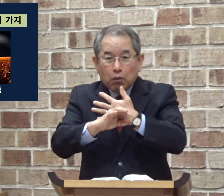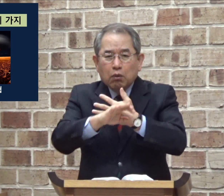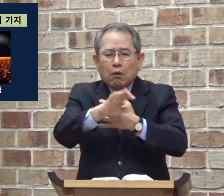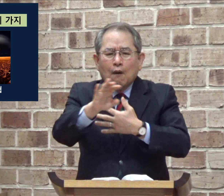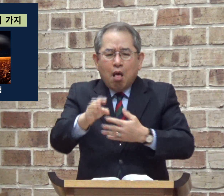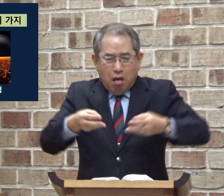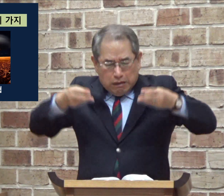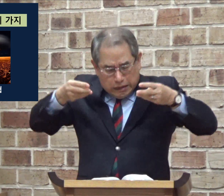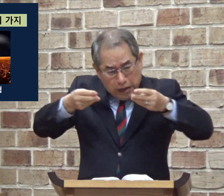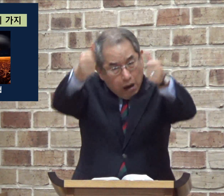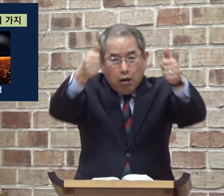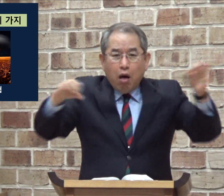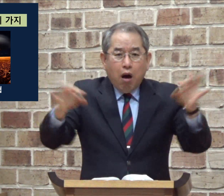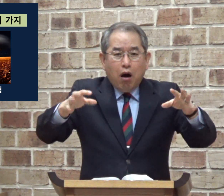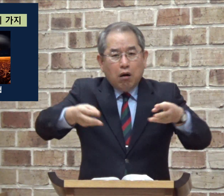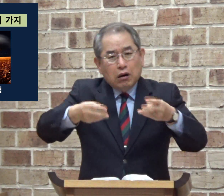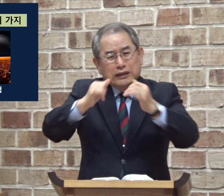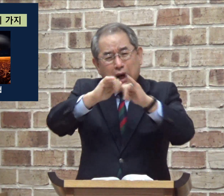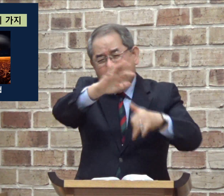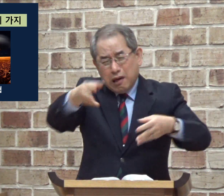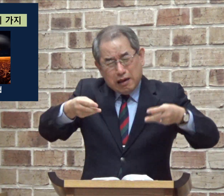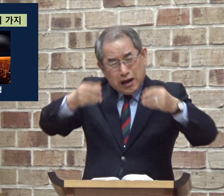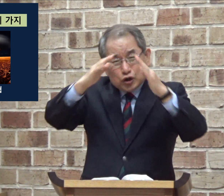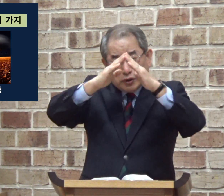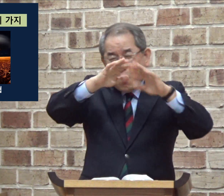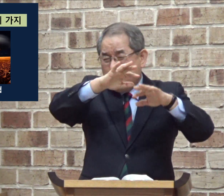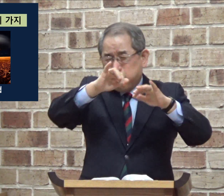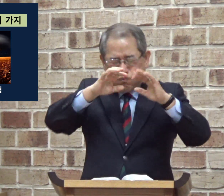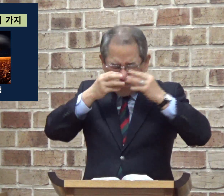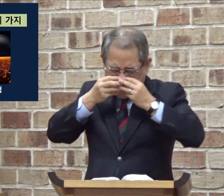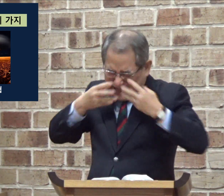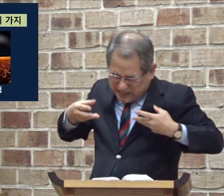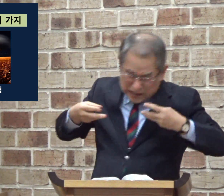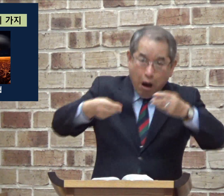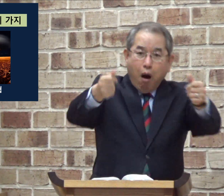핵무기를 사용해야 할 것을 위협하고 있기 때문입니다. 그러면 정말